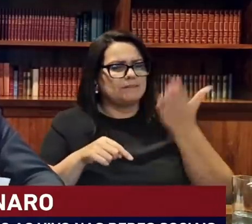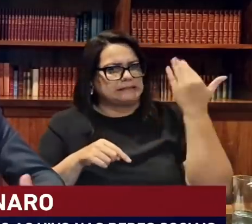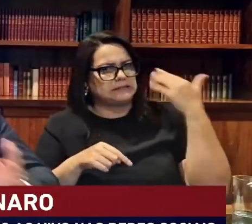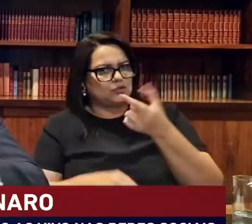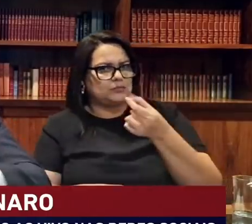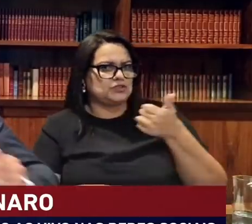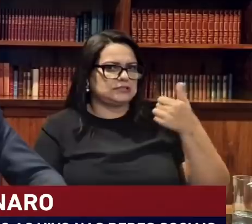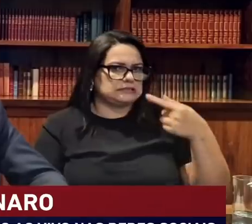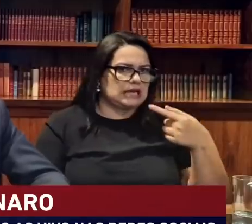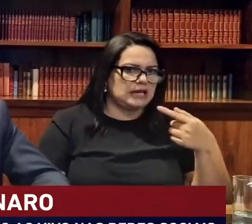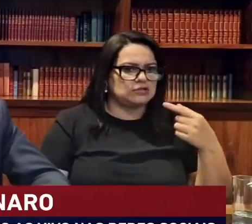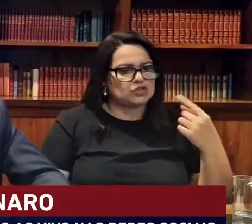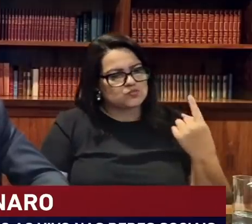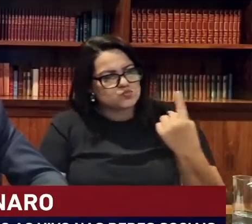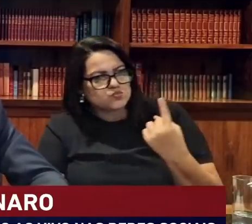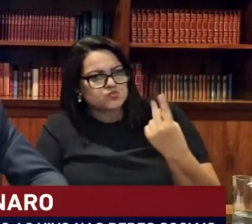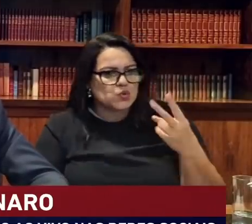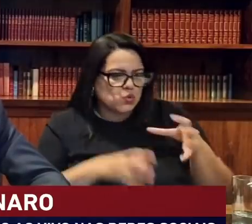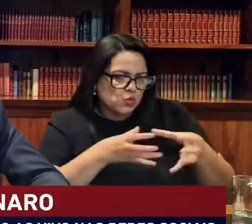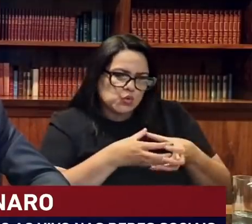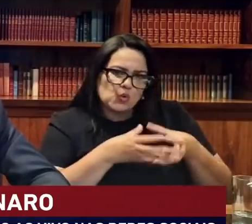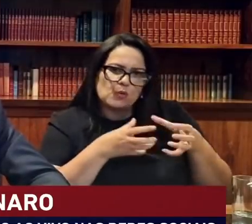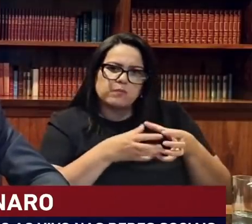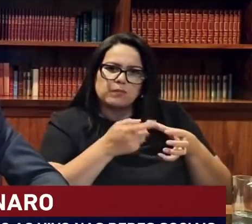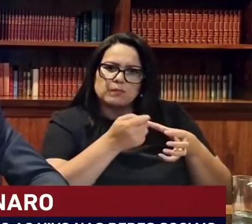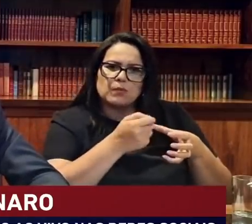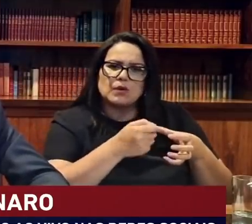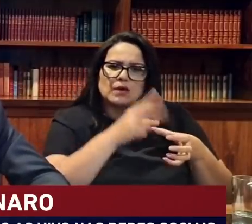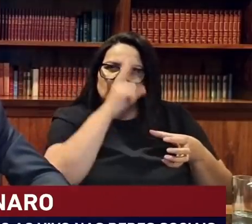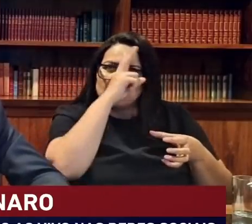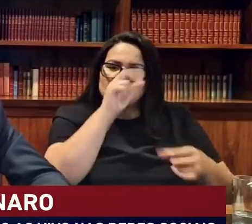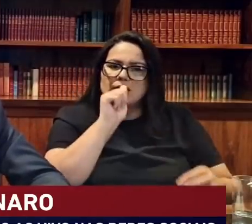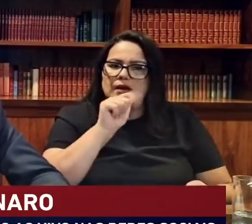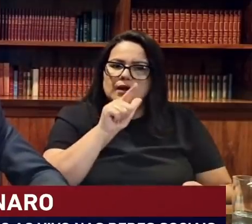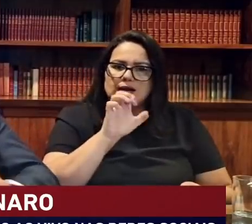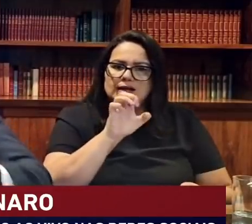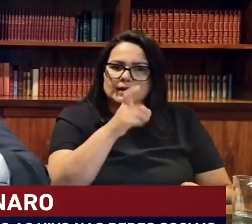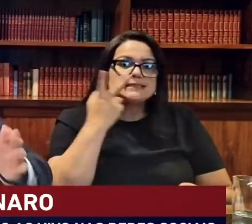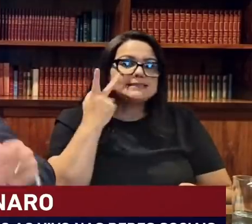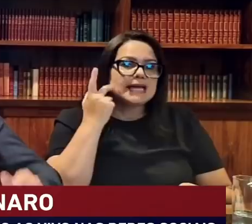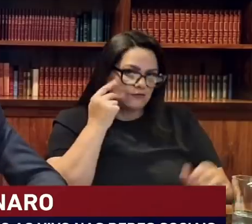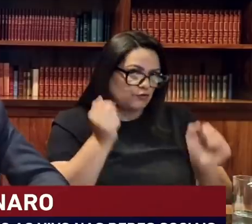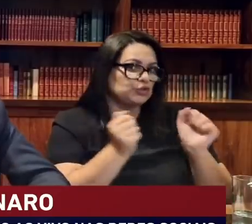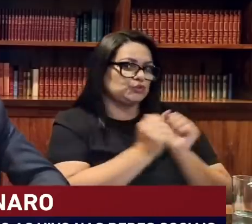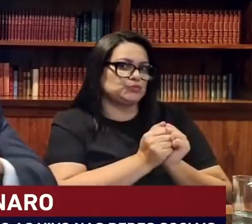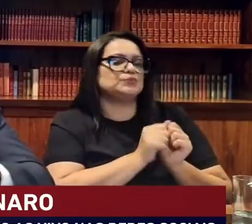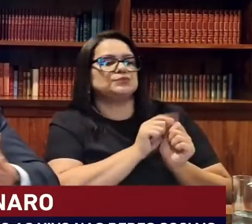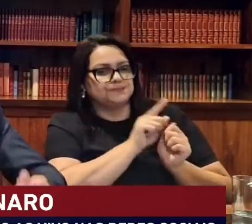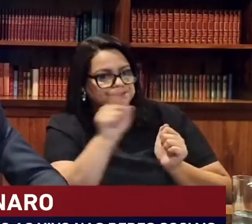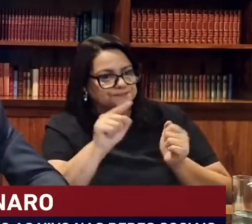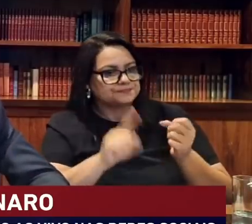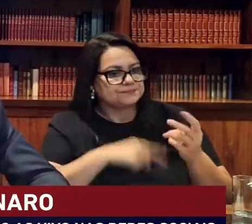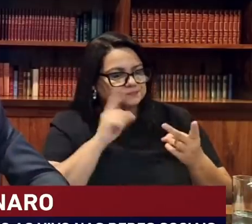quase que sozinho, tinha poucas pessoas comigo, tinha lá, eu lembro muito do Alex Ceará, teve comigo lá, e